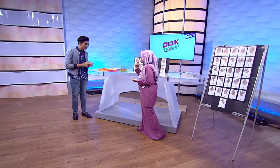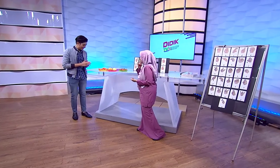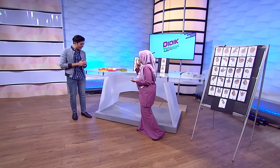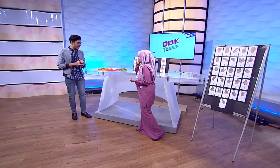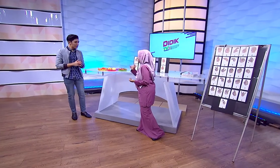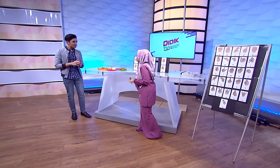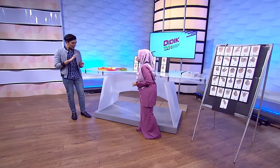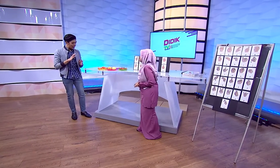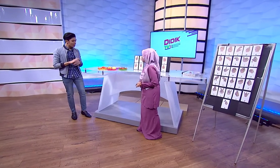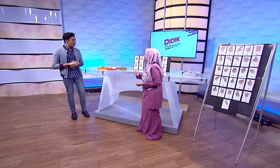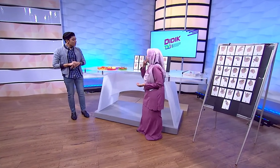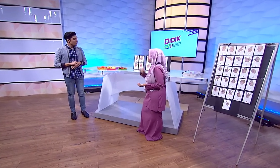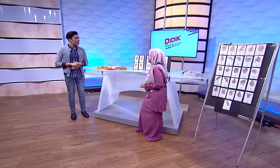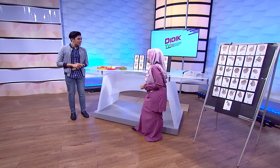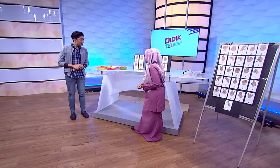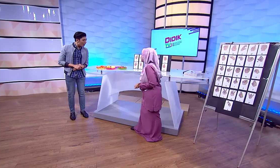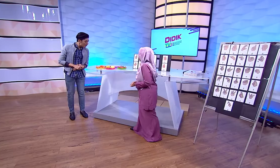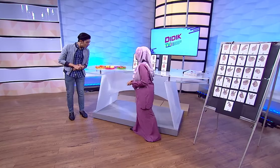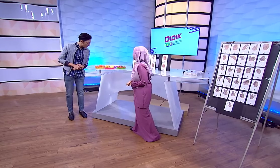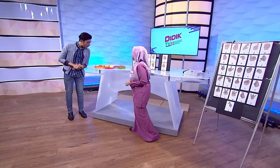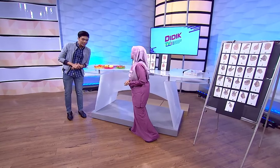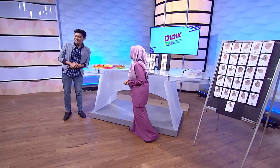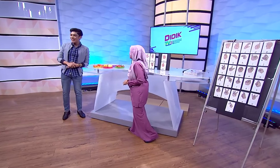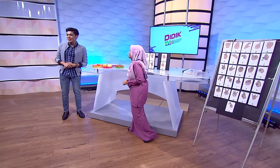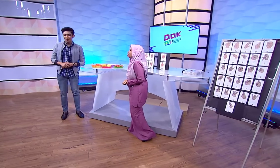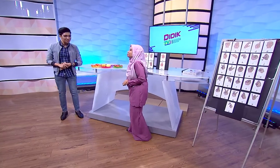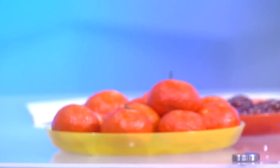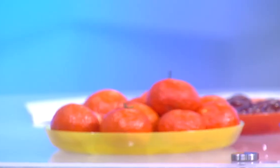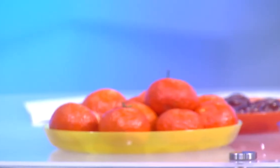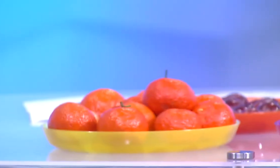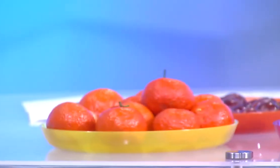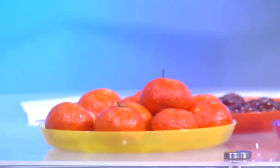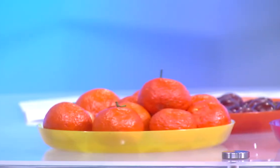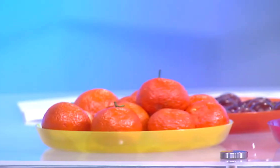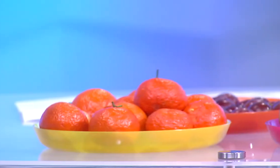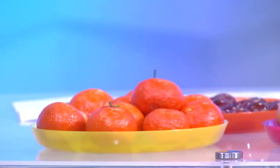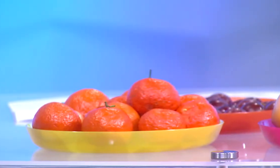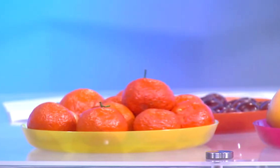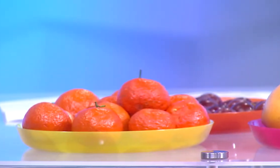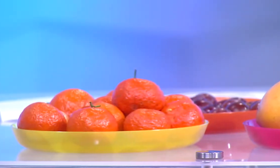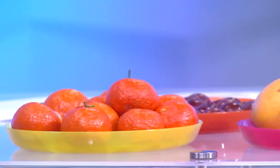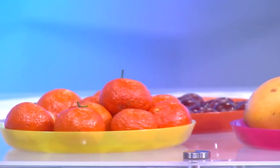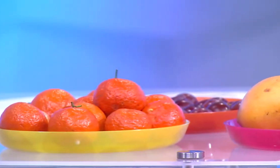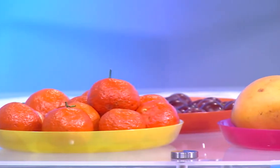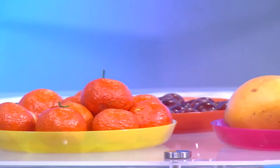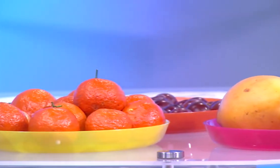salah salah salah kita tea bingung Oke sebelum kita nak